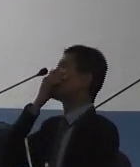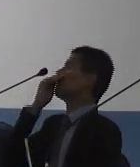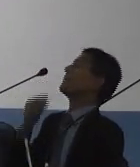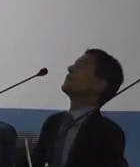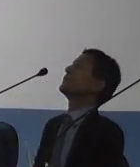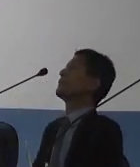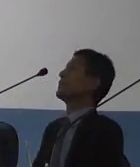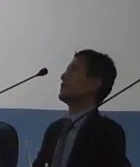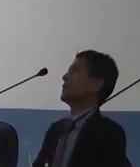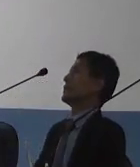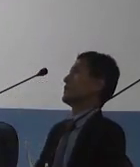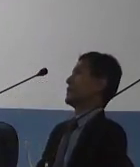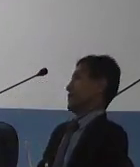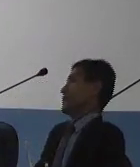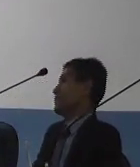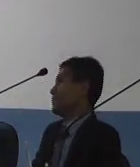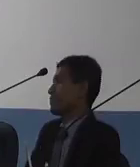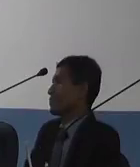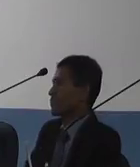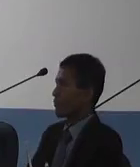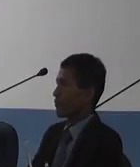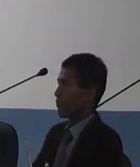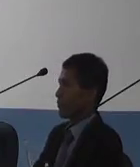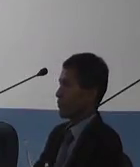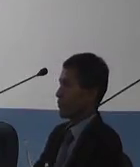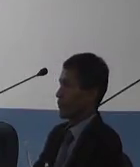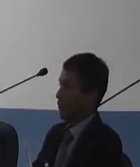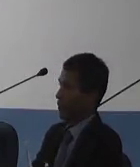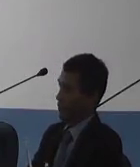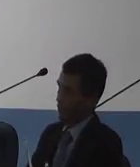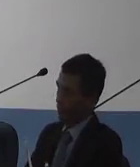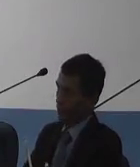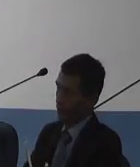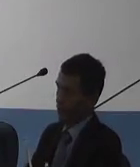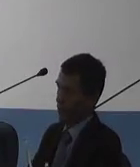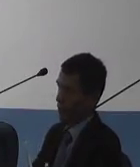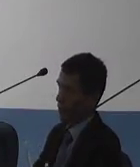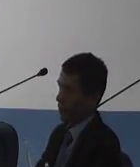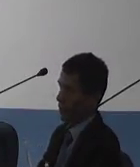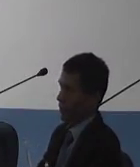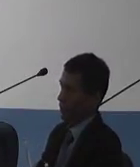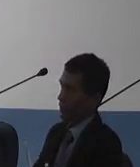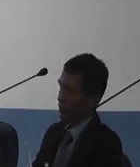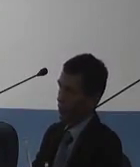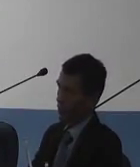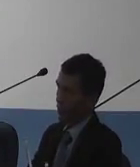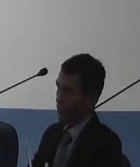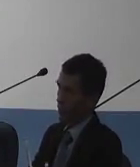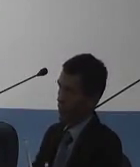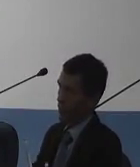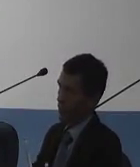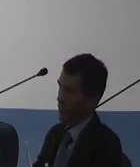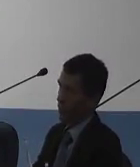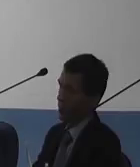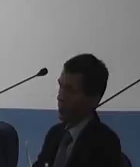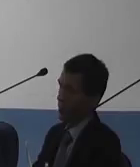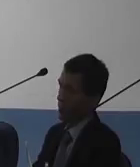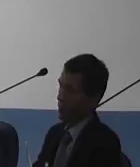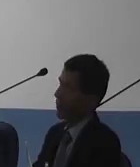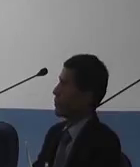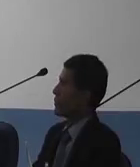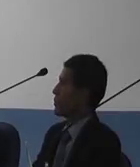a realidade do município. Qual é a situação financeira do município? É essa que o senhor colocou. E isso que a gente precisava ouvir. Muito obrigado.